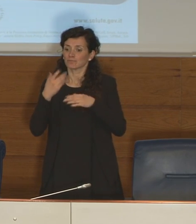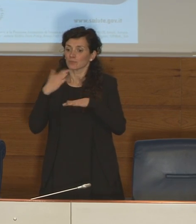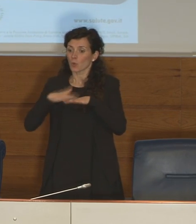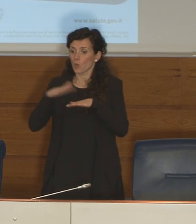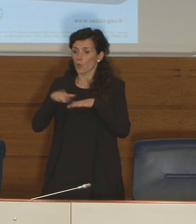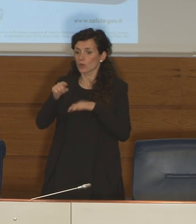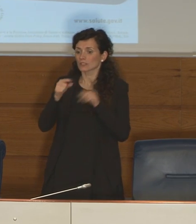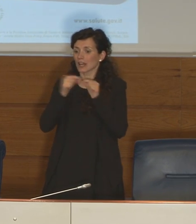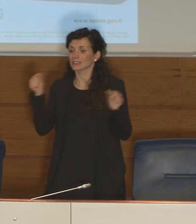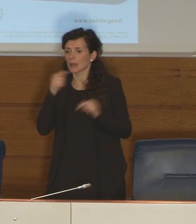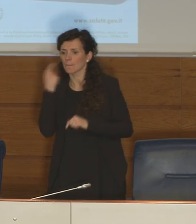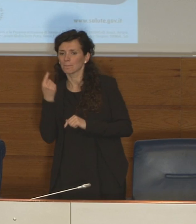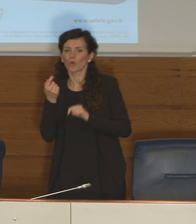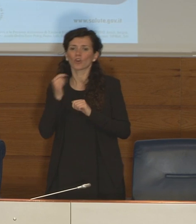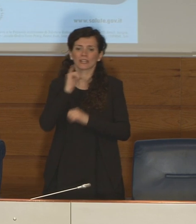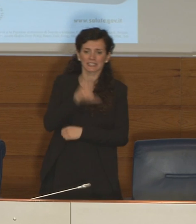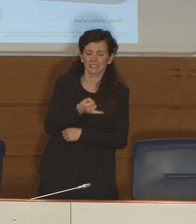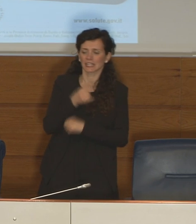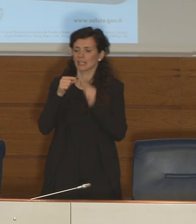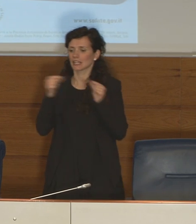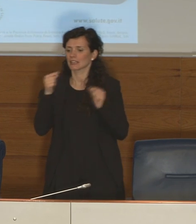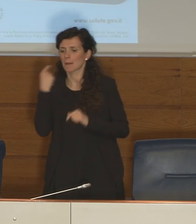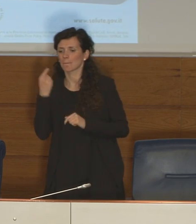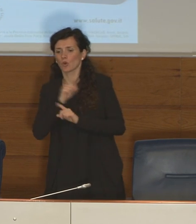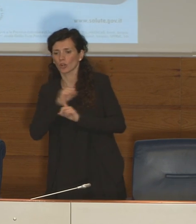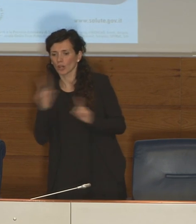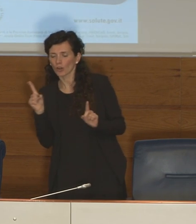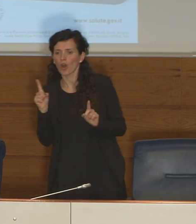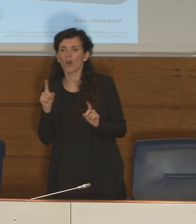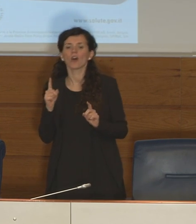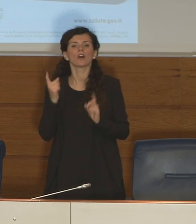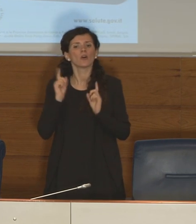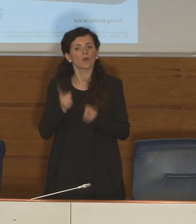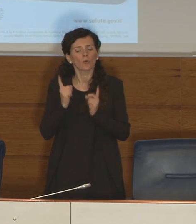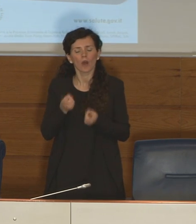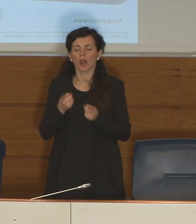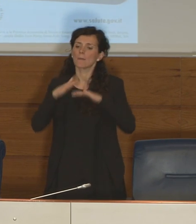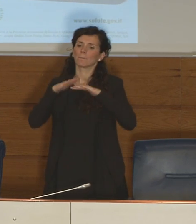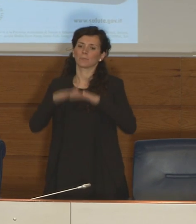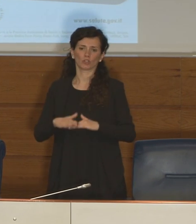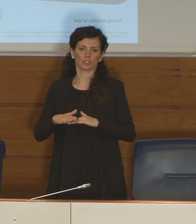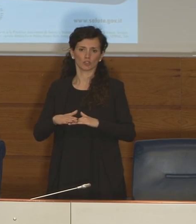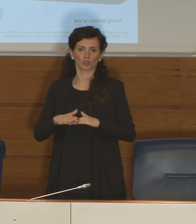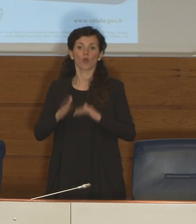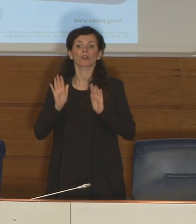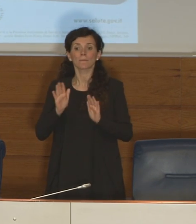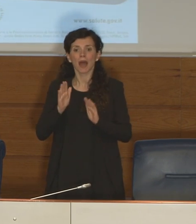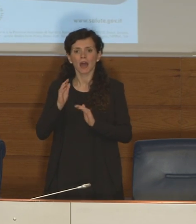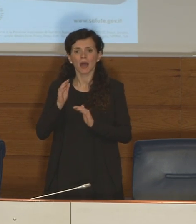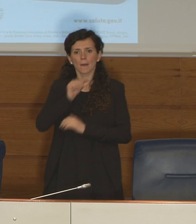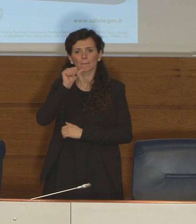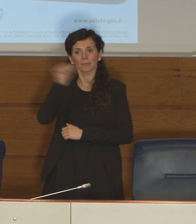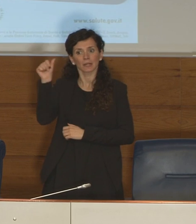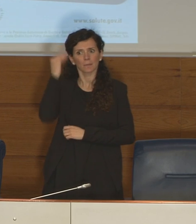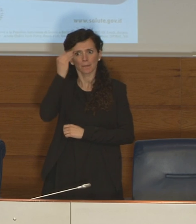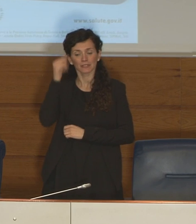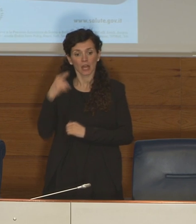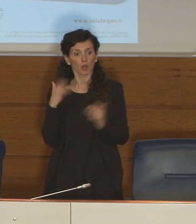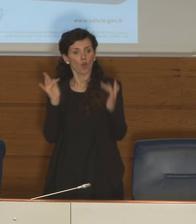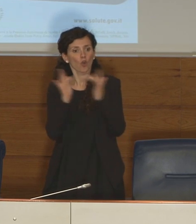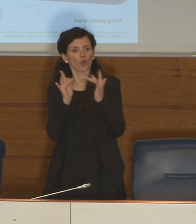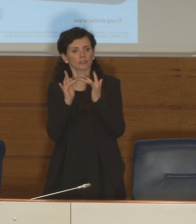tampone si tampone no la nazionale è e la protezione è se ha avuto contatto stretto e prolungato ti devi